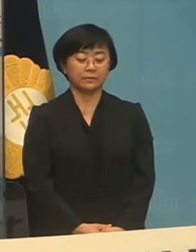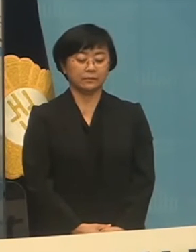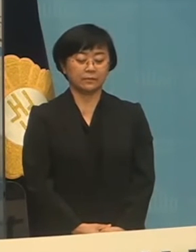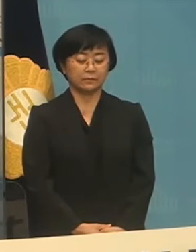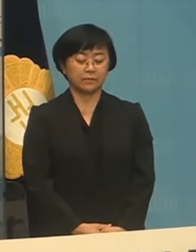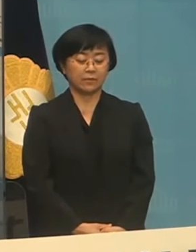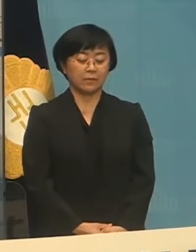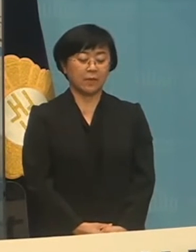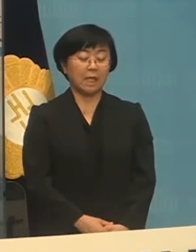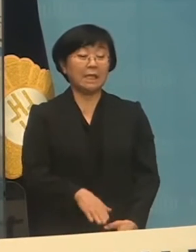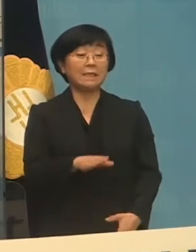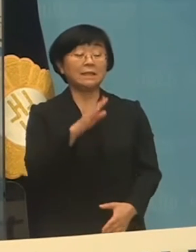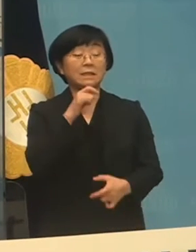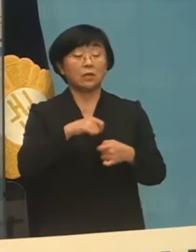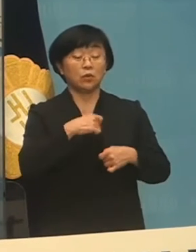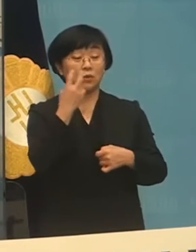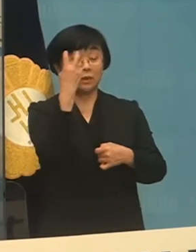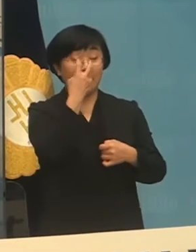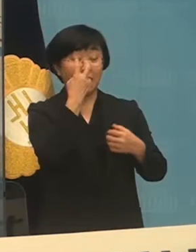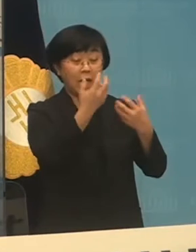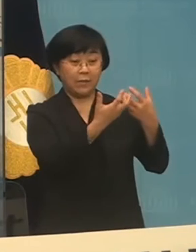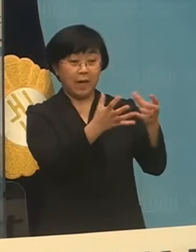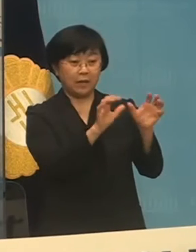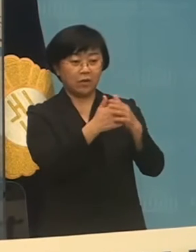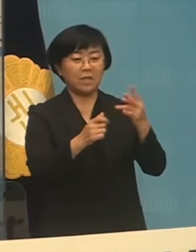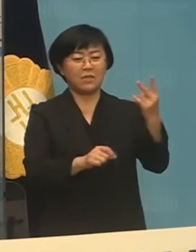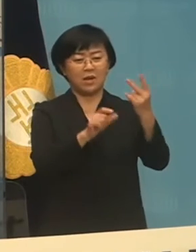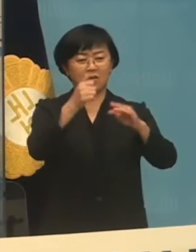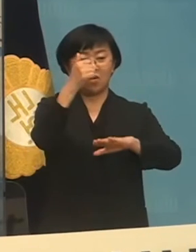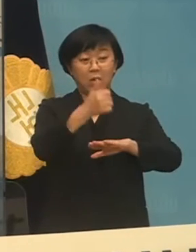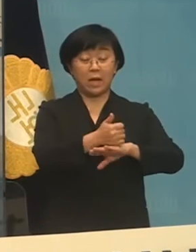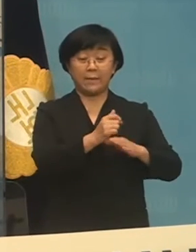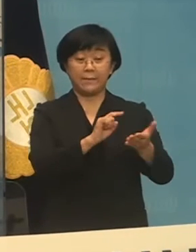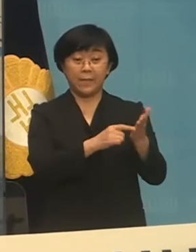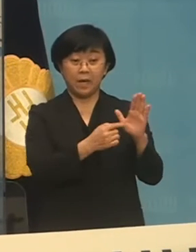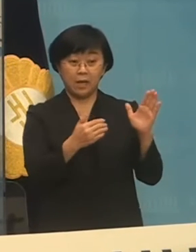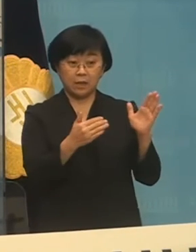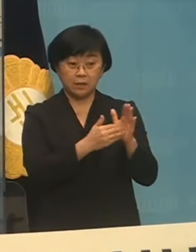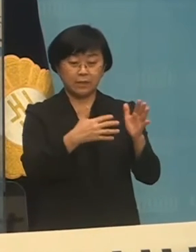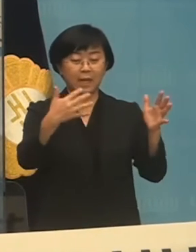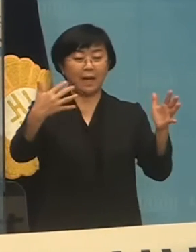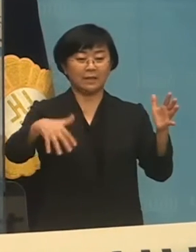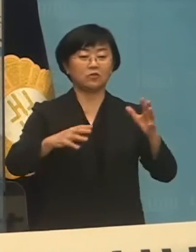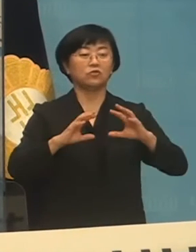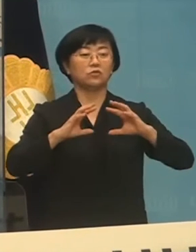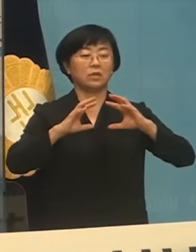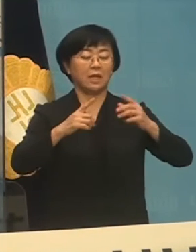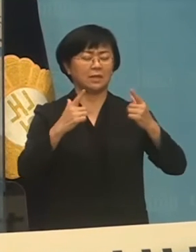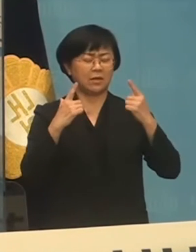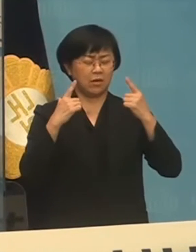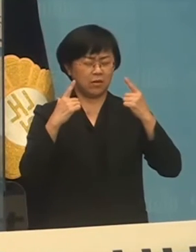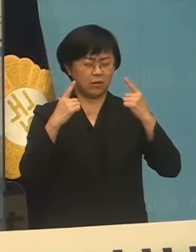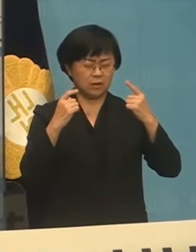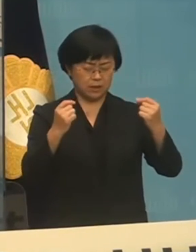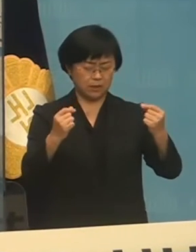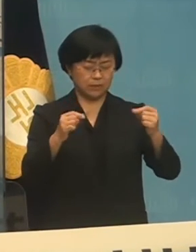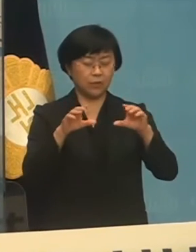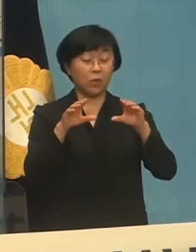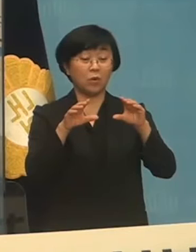사찰위가 이 문제를 조사했고 올해 2월에 결과도 나왔지만 아직까지 국가는 여전히